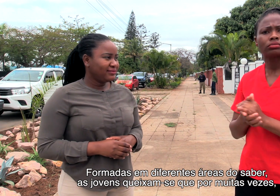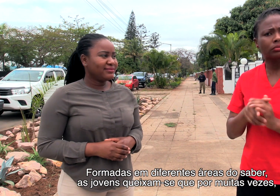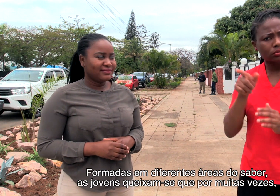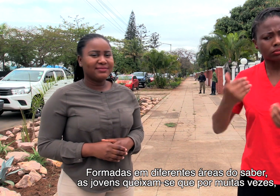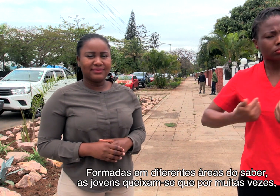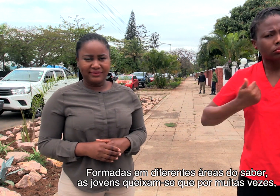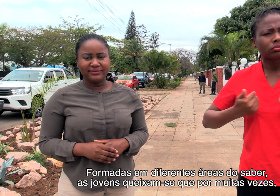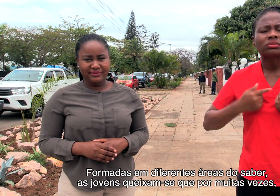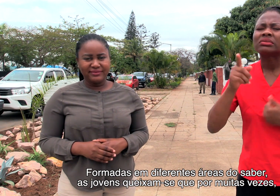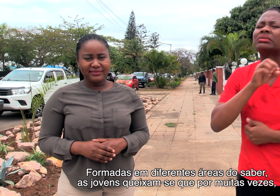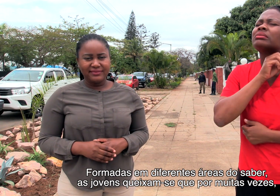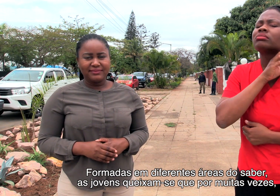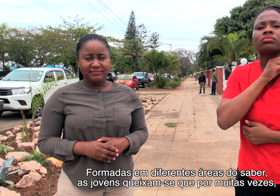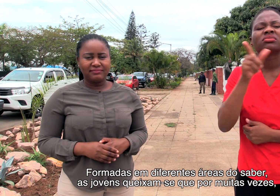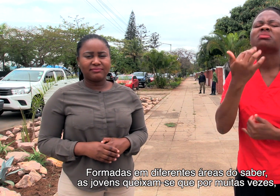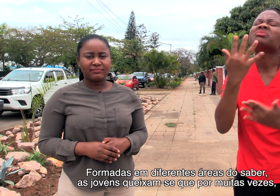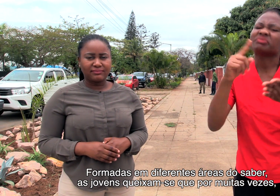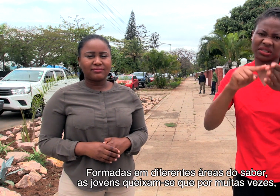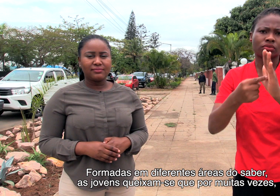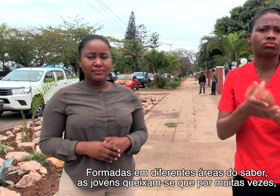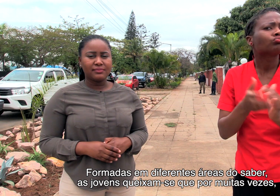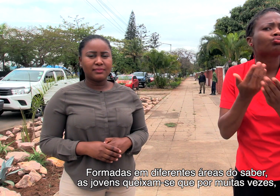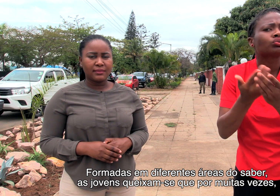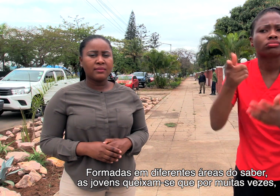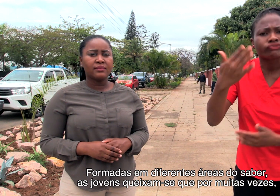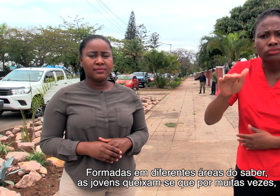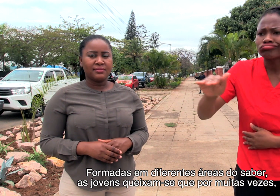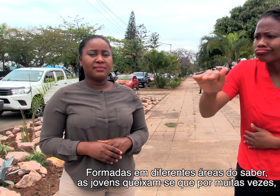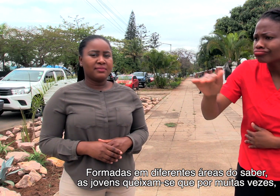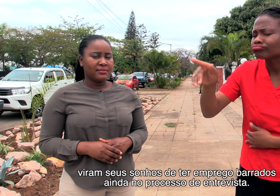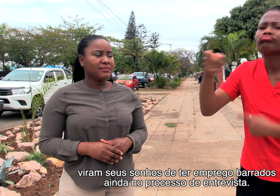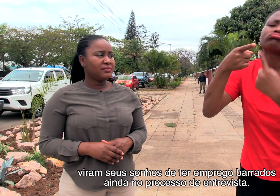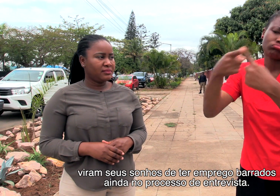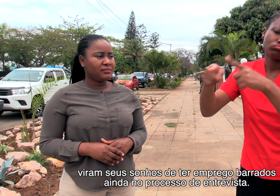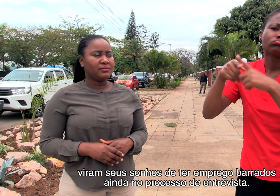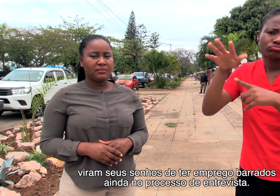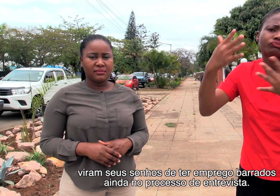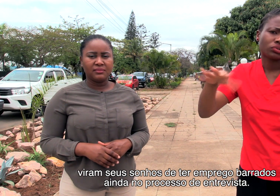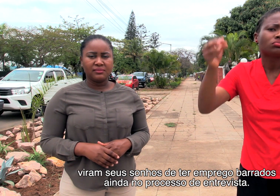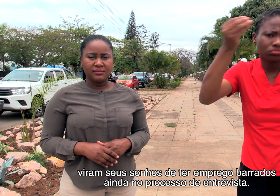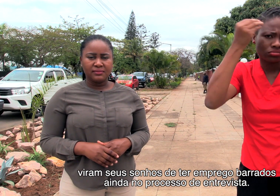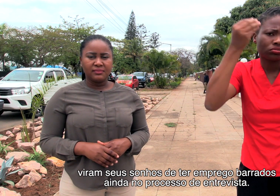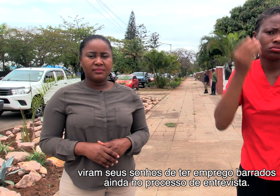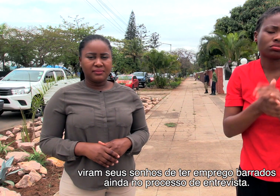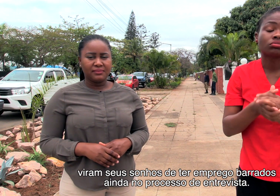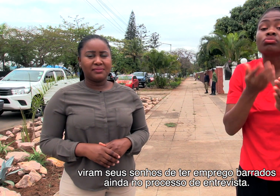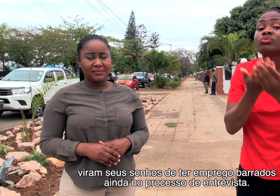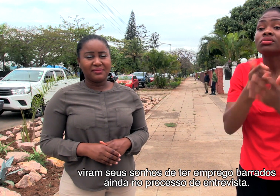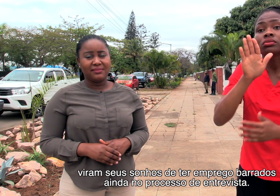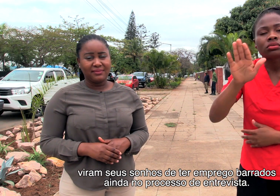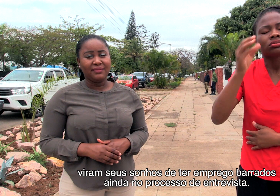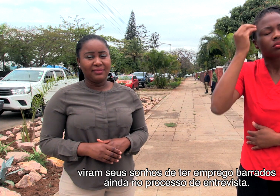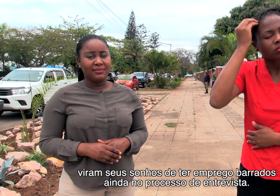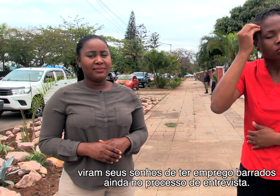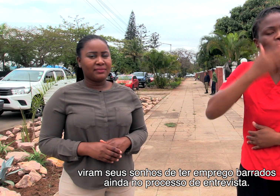Formadas em diferentes áreas do saber, as jovens queixam-se que por muitas vezes viram seus sonhos de emprego barrados